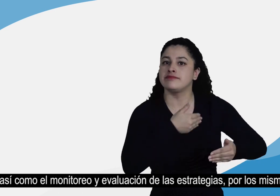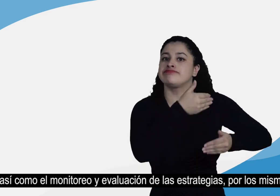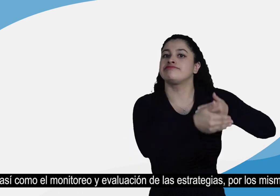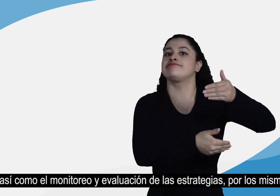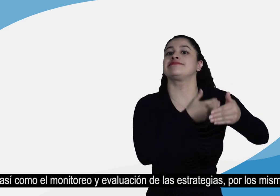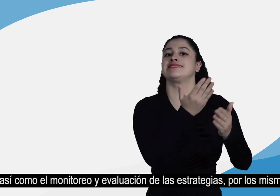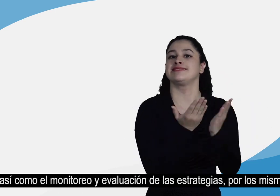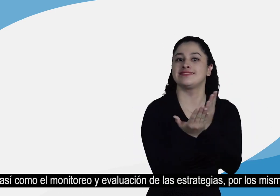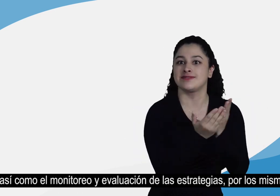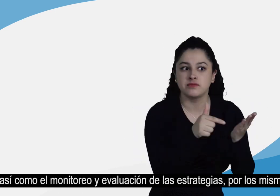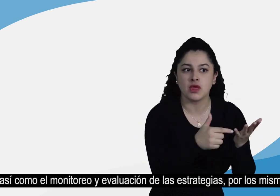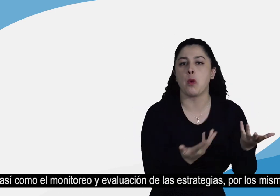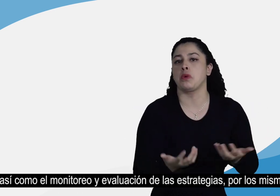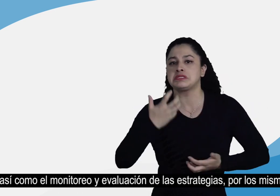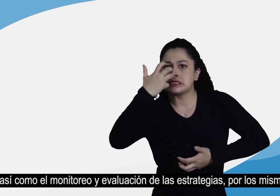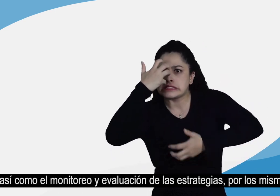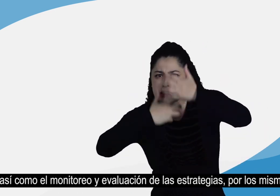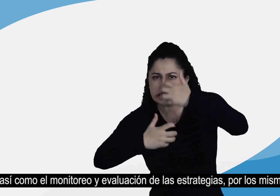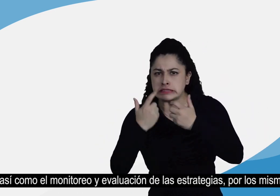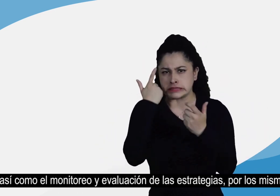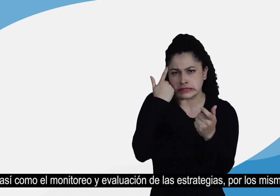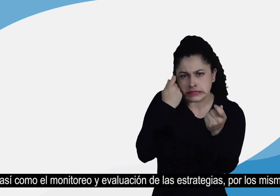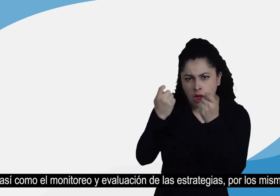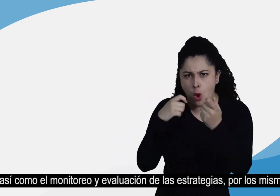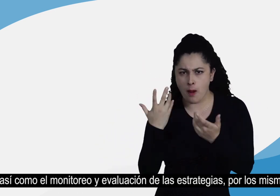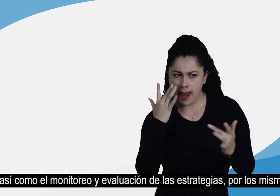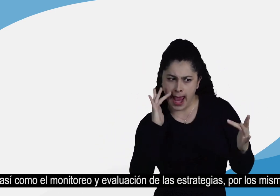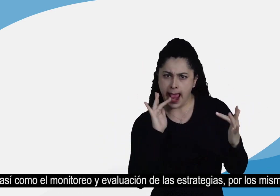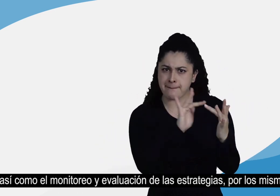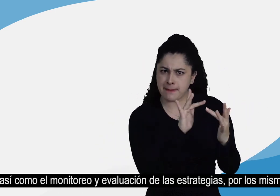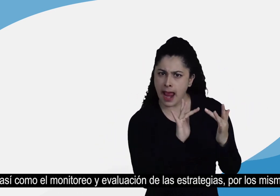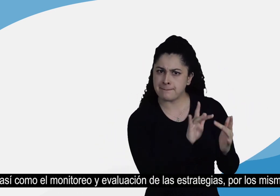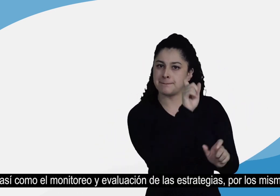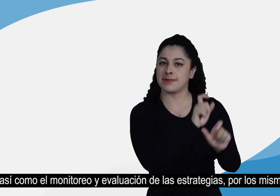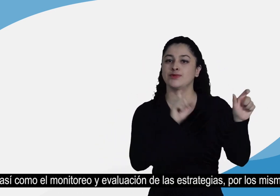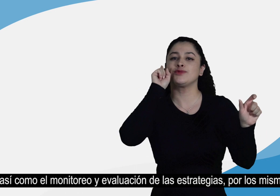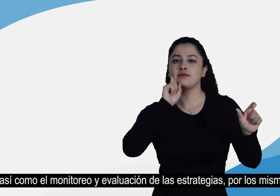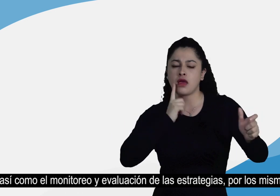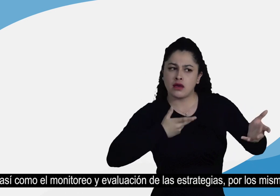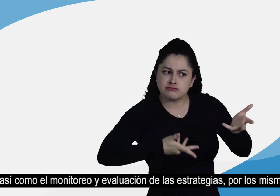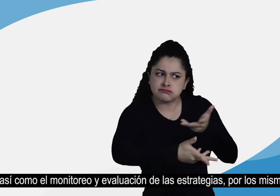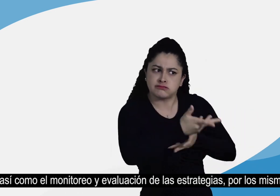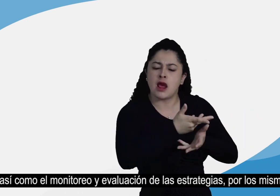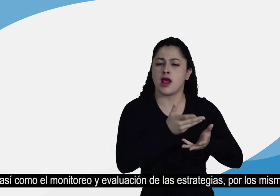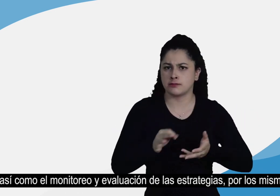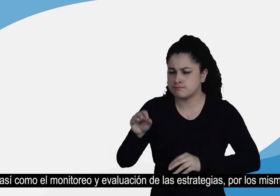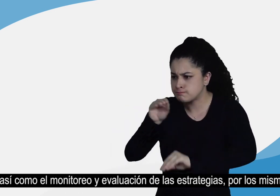como el monitoreo Y evaluación De las estrategias Por los mismos